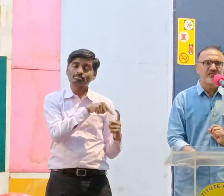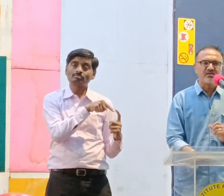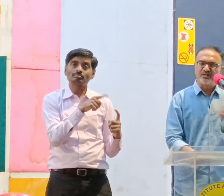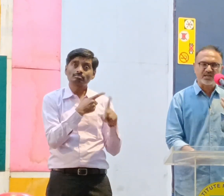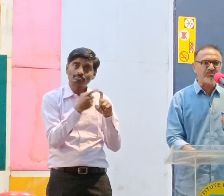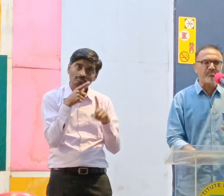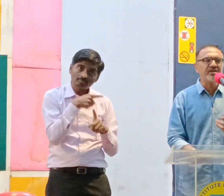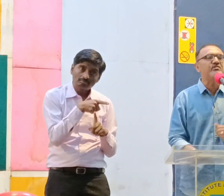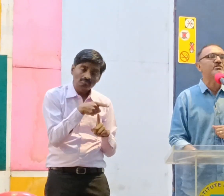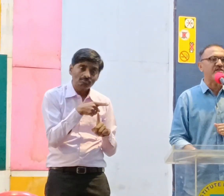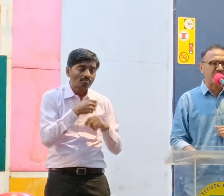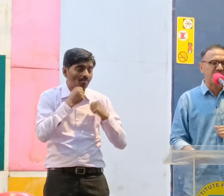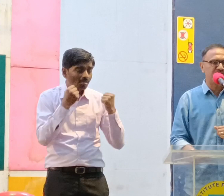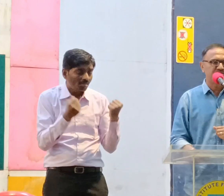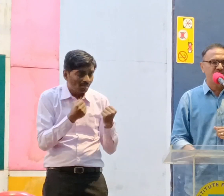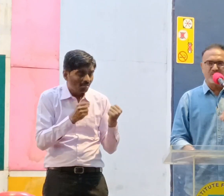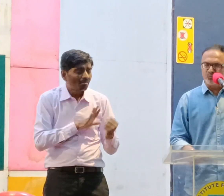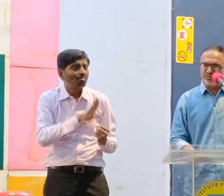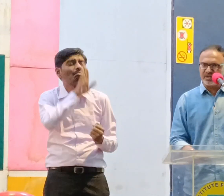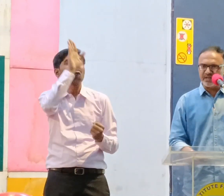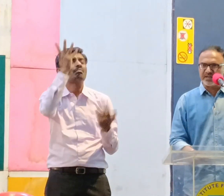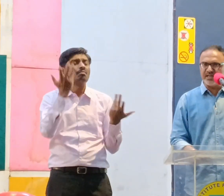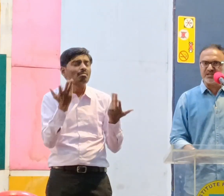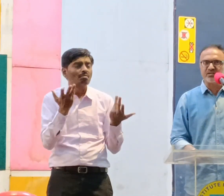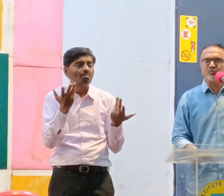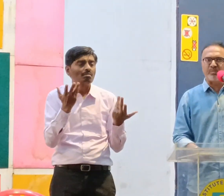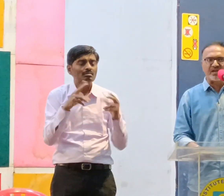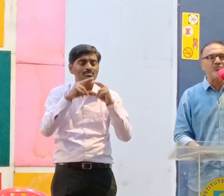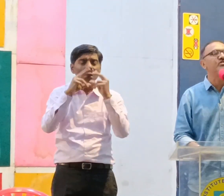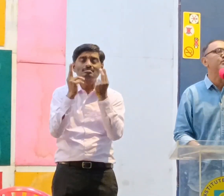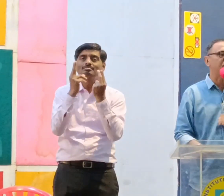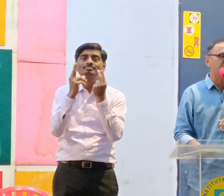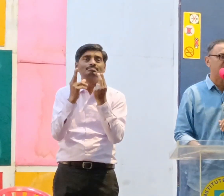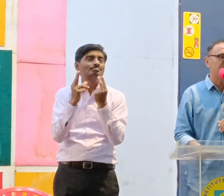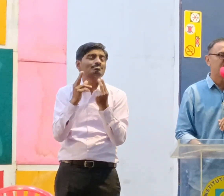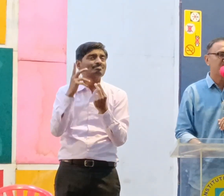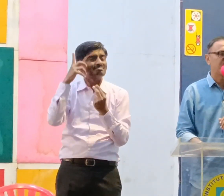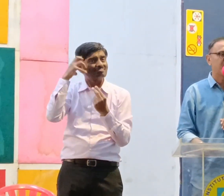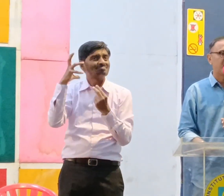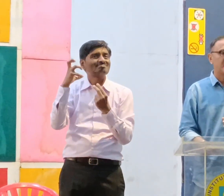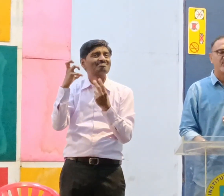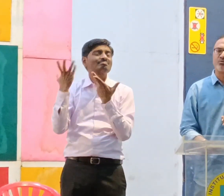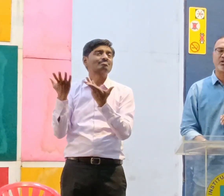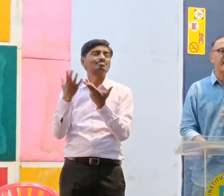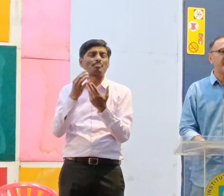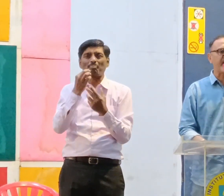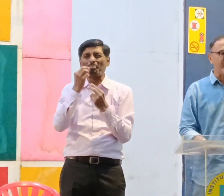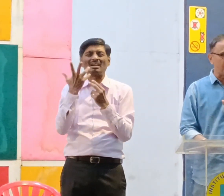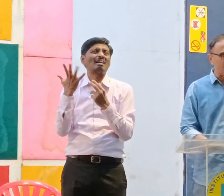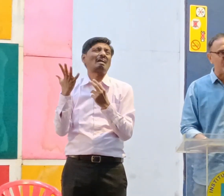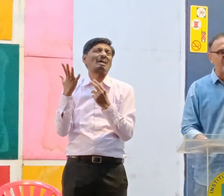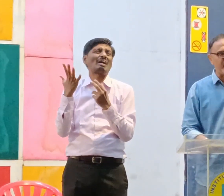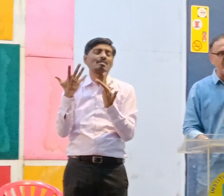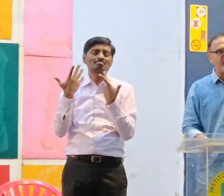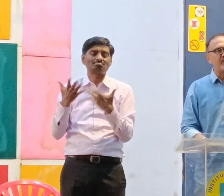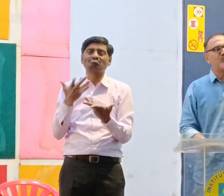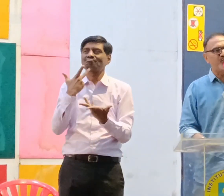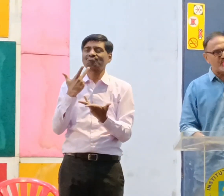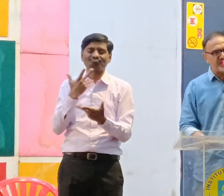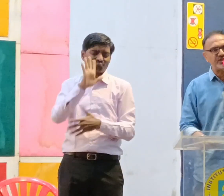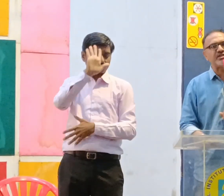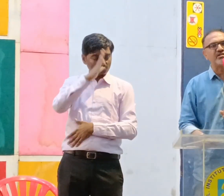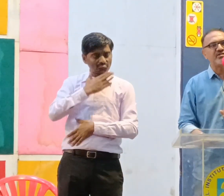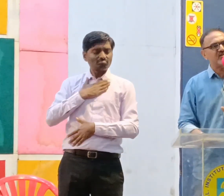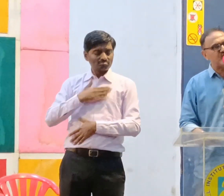નકામી મહેનત કરે છે ઉપર એકેય ચીકુ પાક્યું નથી ગોકળ ગાય કે કાંઈ વાંધો નહીં બેન,